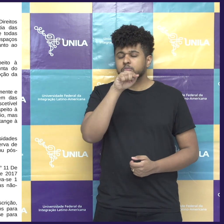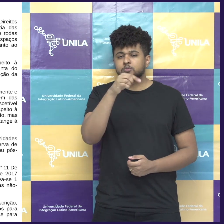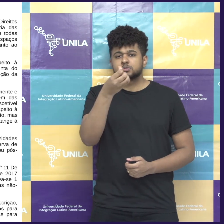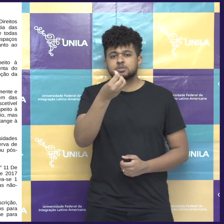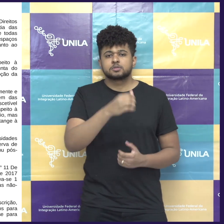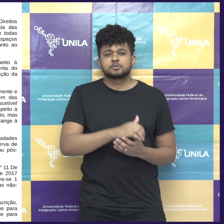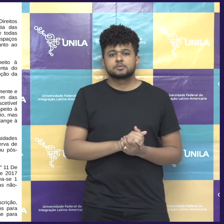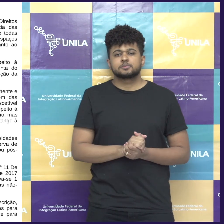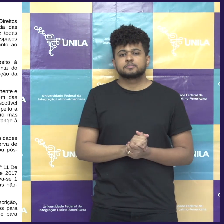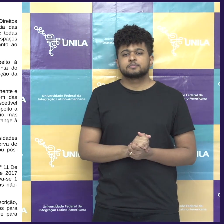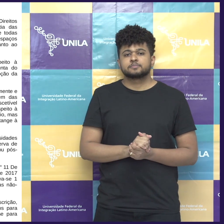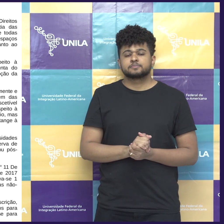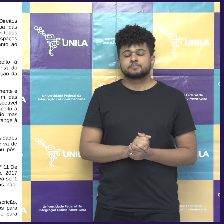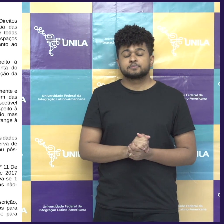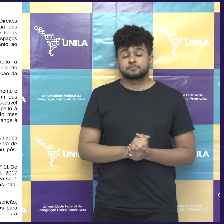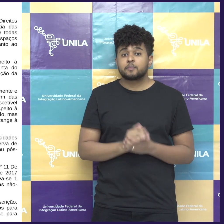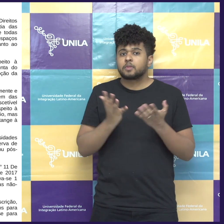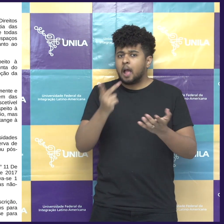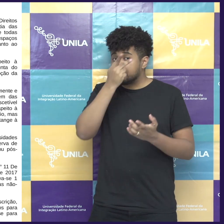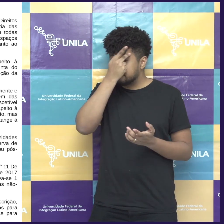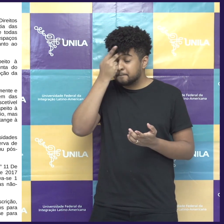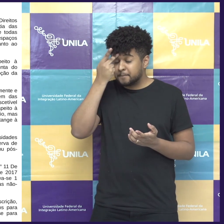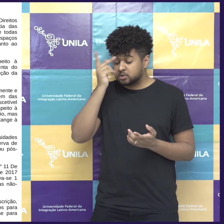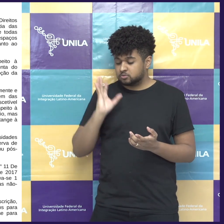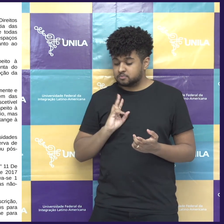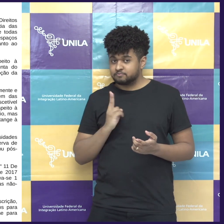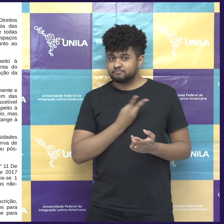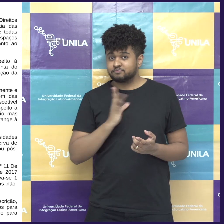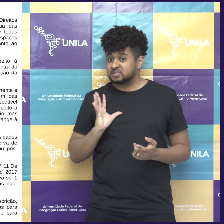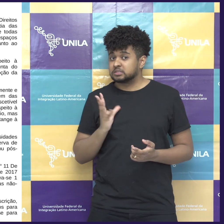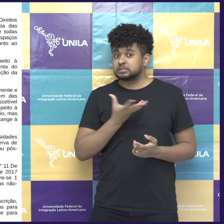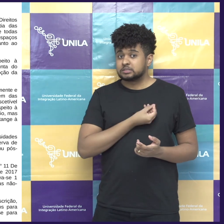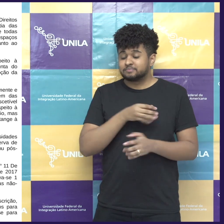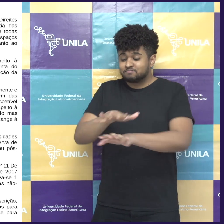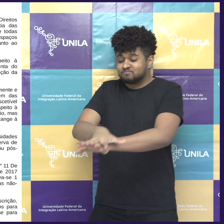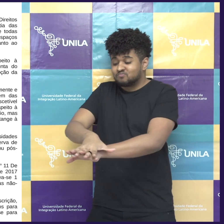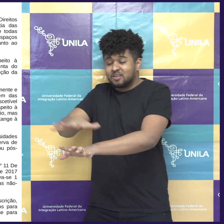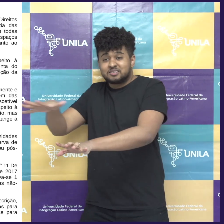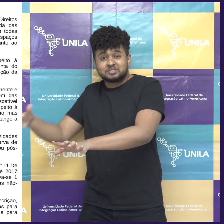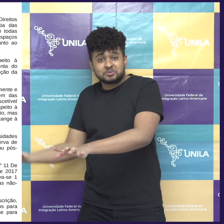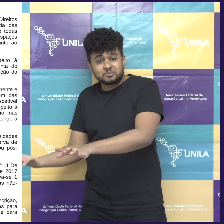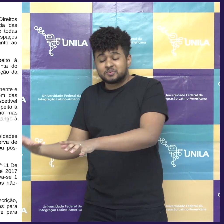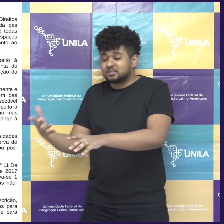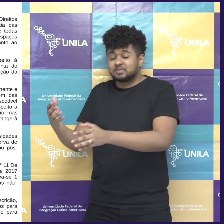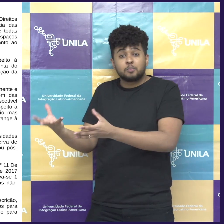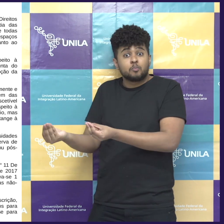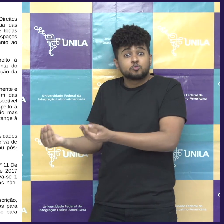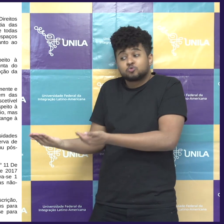3.4.6. Considerando que pessoas travestis e transexuais são excluídas precocemente